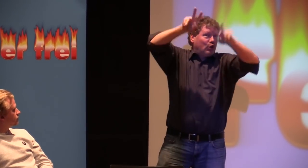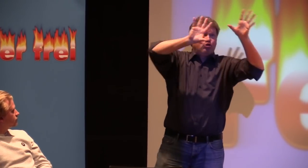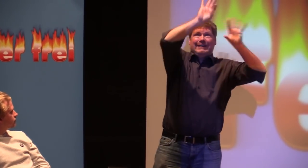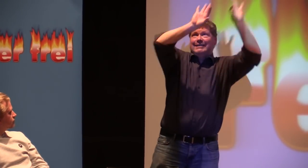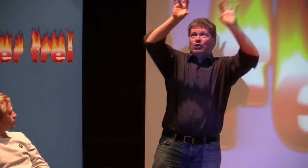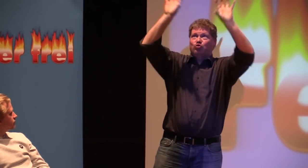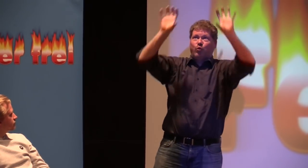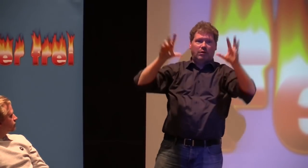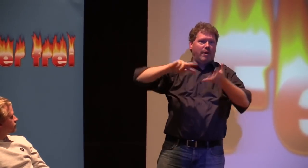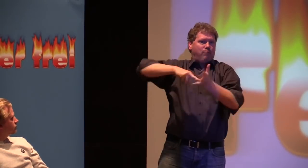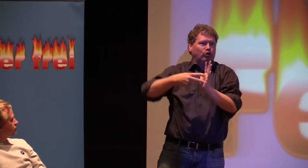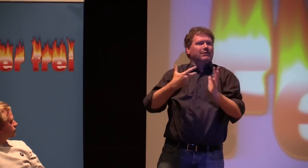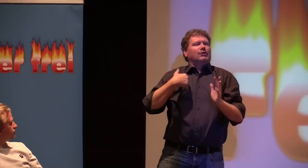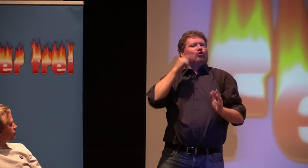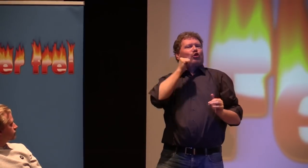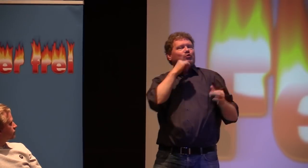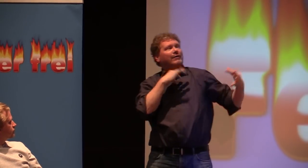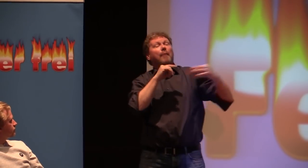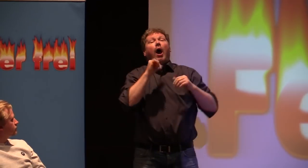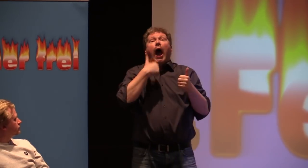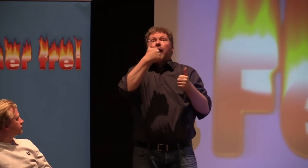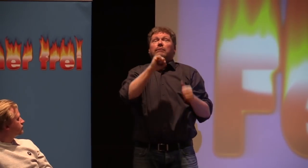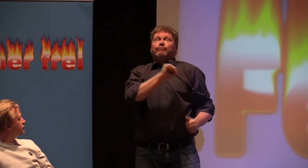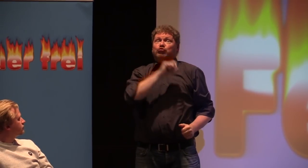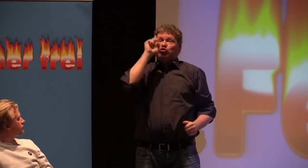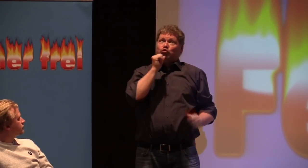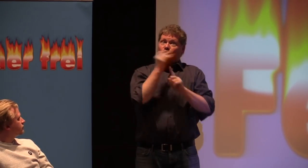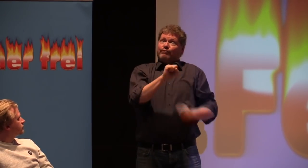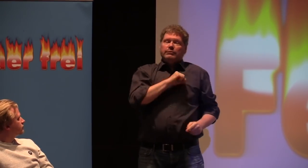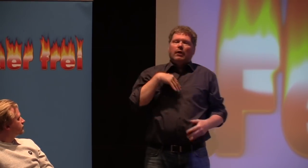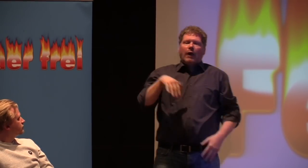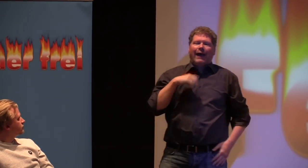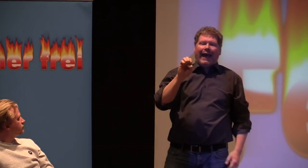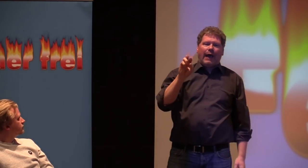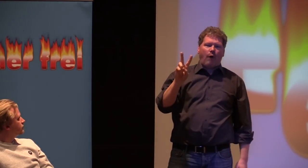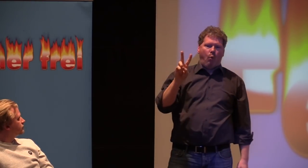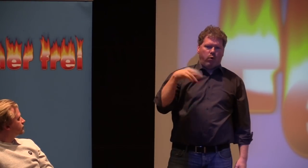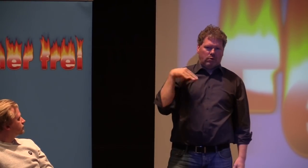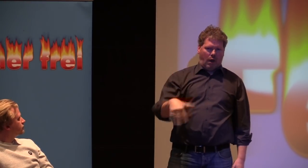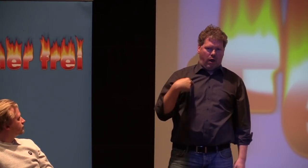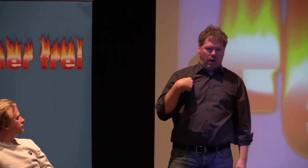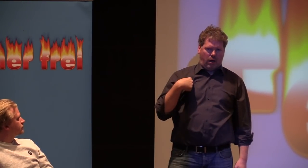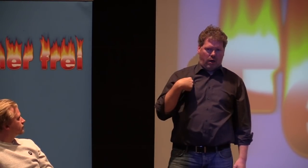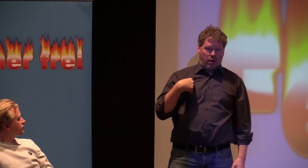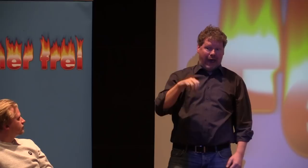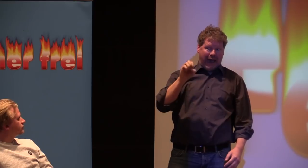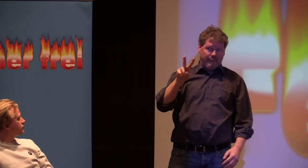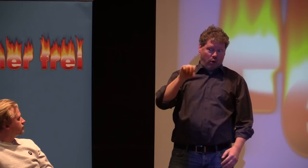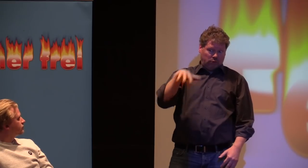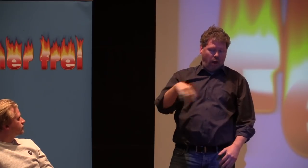Und der Deutsche Gehörlosensportverband kämpft für die ganzen sportlichen Aktivitäten. Und die Deutsche Gehörlosenjugend zum Beispiel